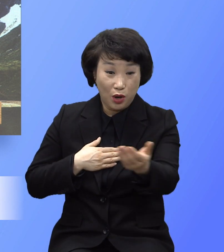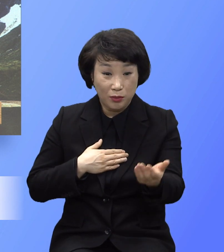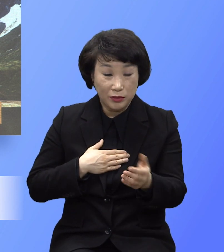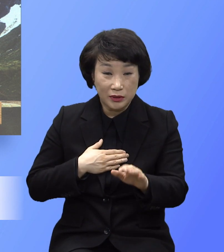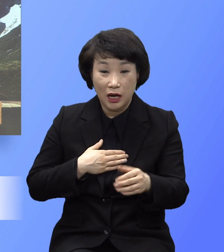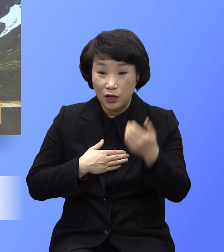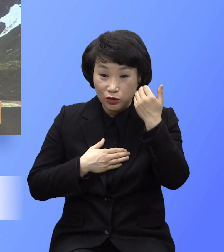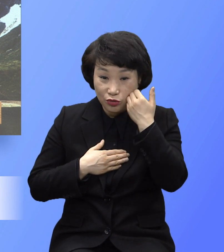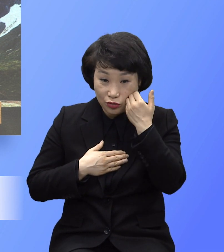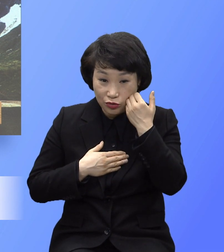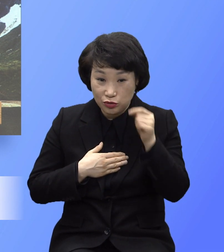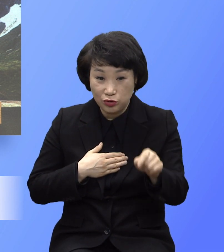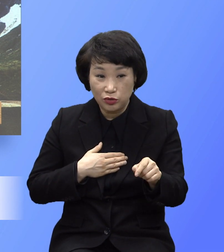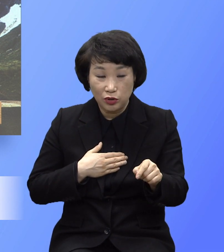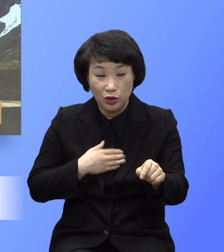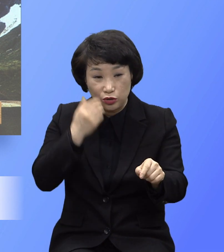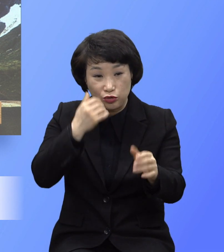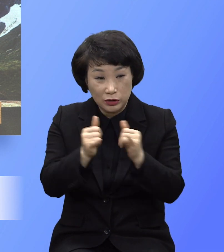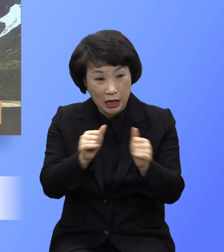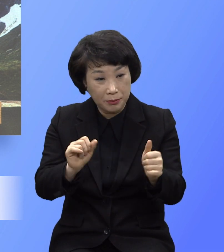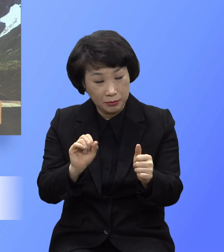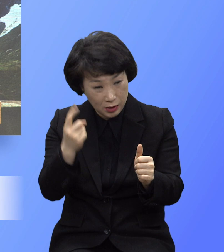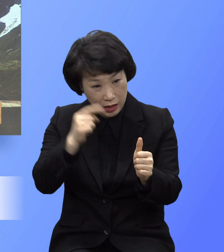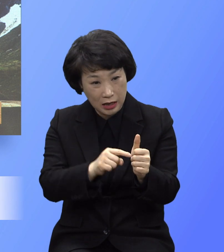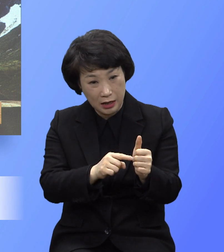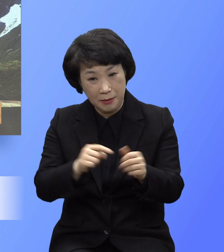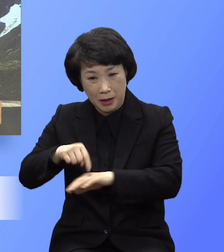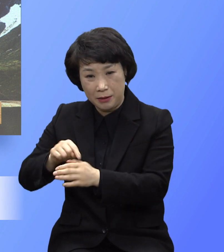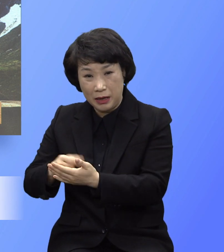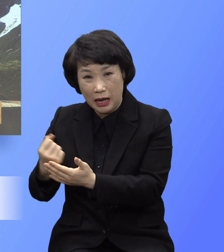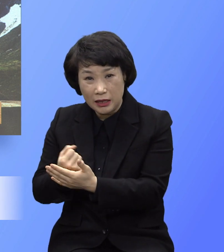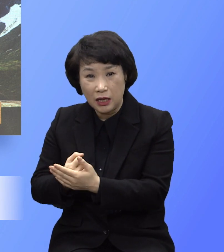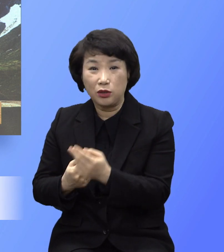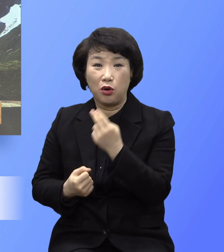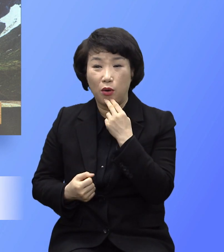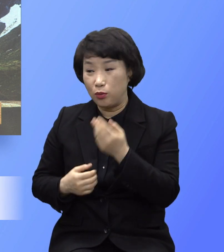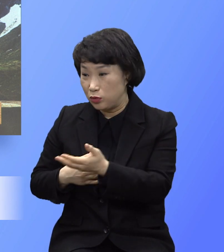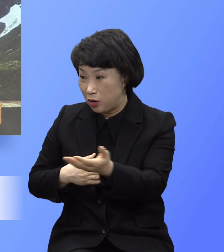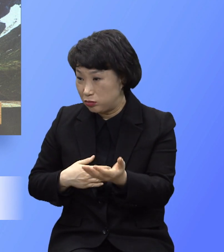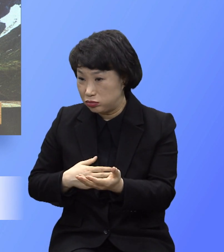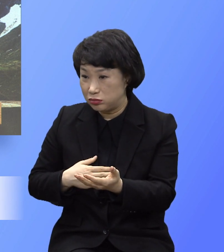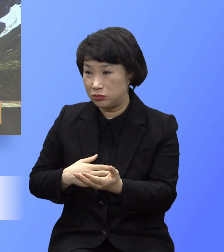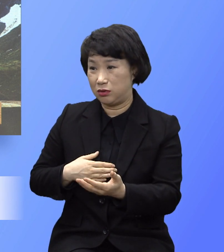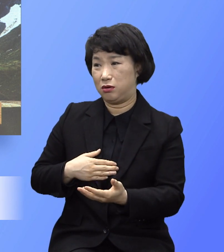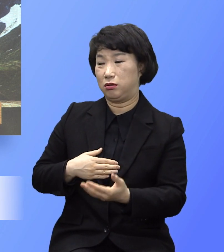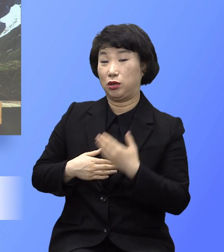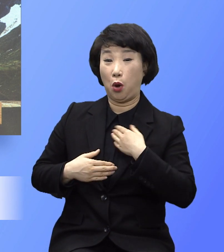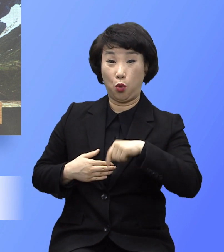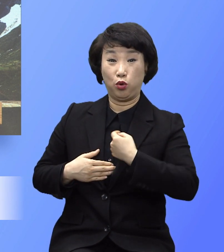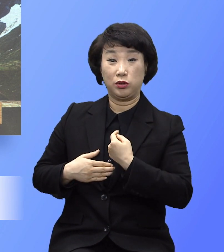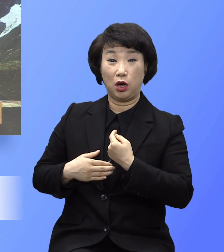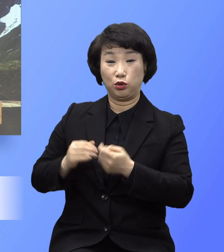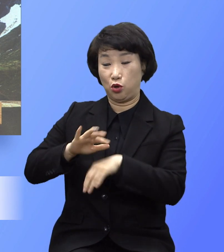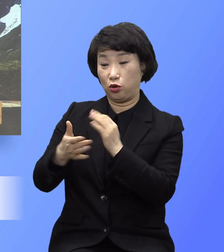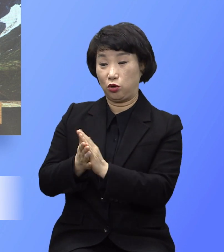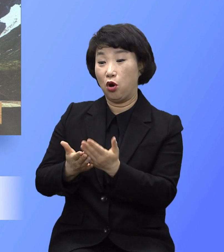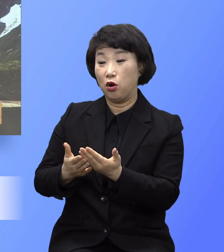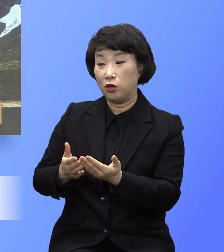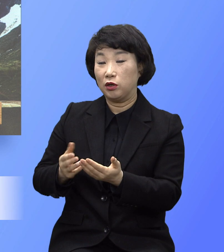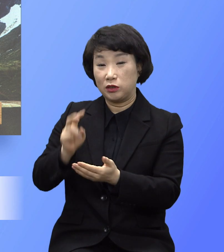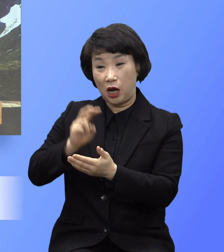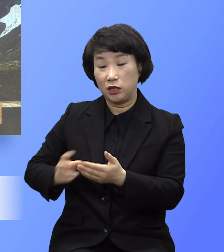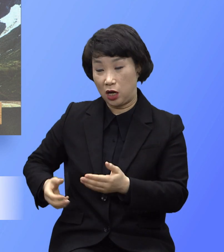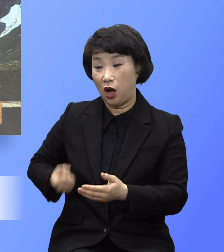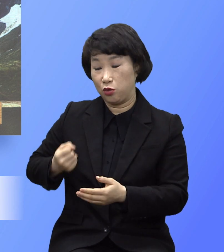여러분들이 누군가가 저 사람 때문에 애타는 일이 없다면 나 혼자 성경 찬송 들고